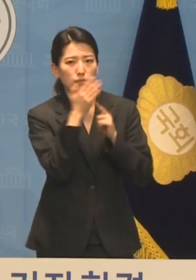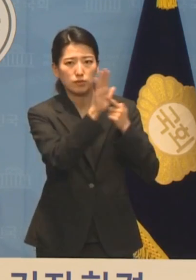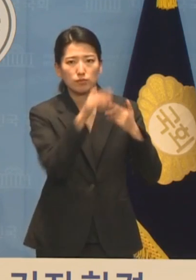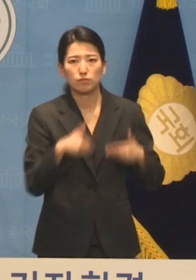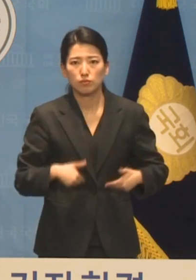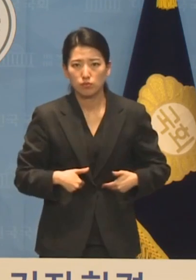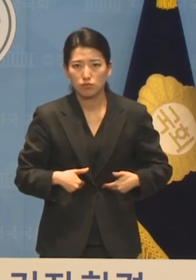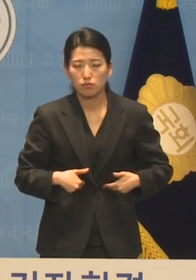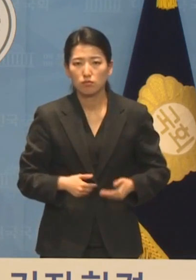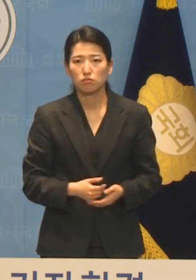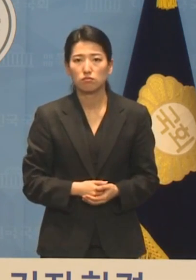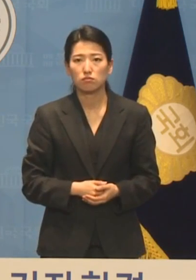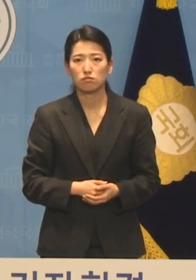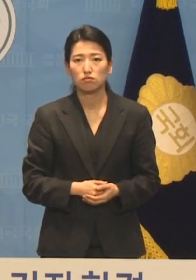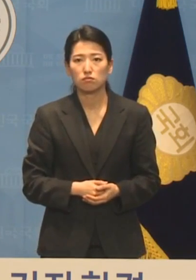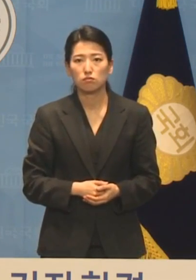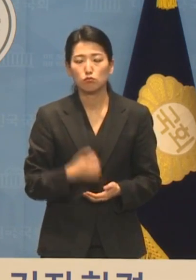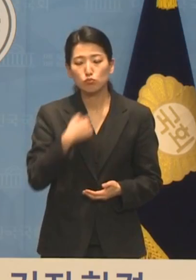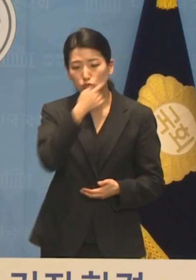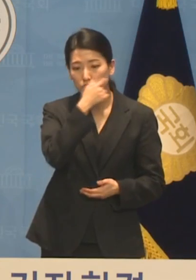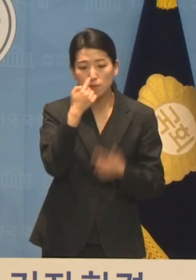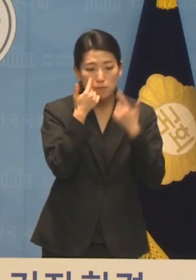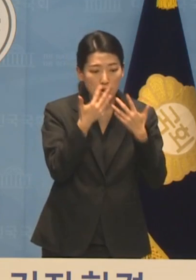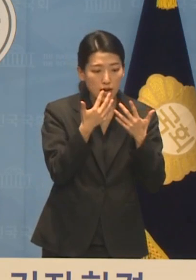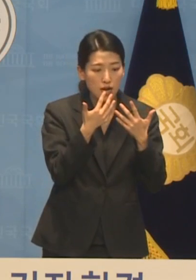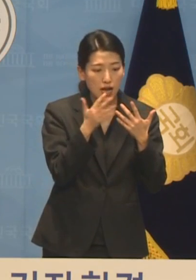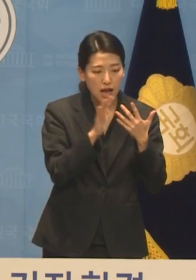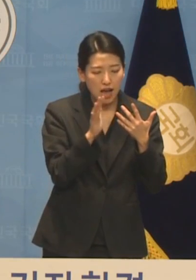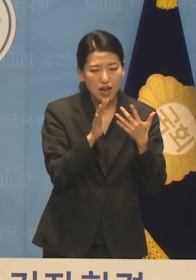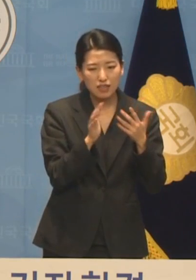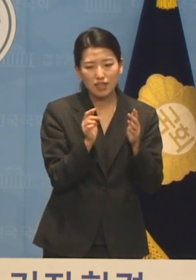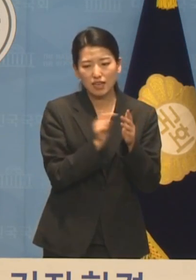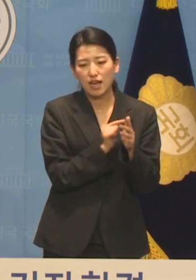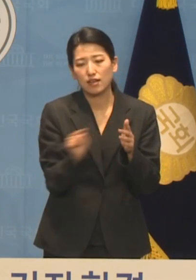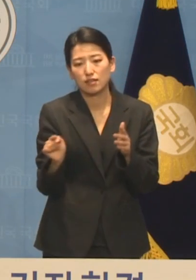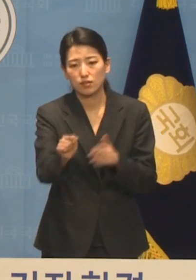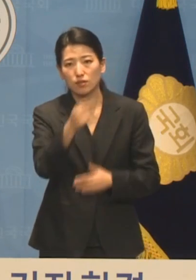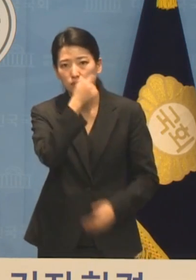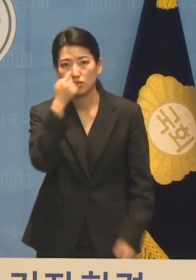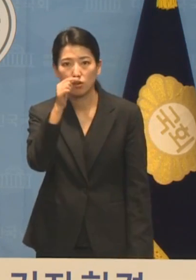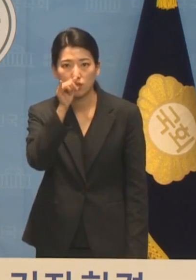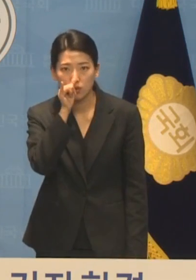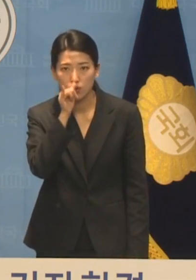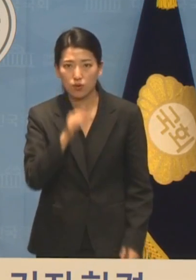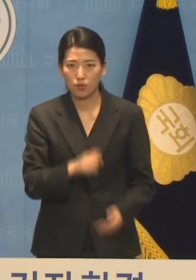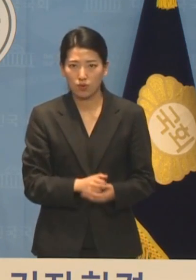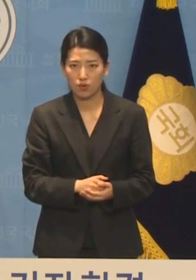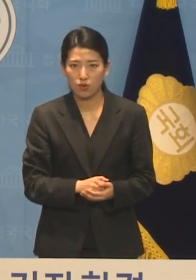직접 증거는 없지만 간접 증거가 있고 이러한 증거가 피고의 통제하에 있을